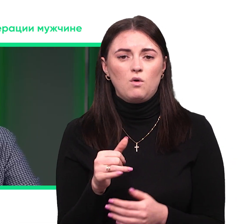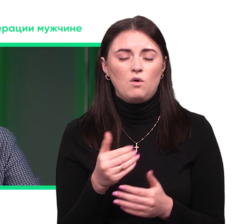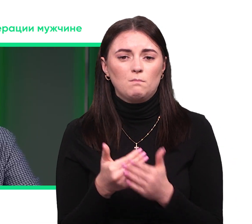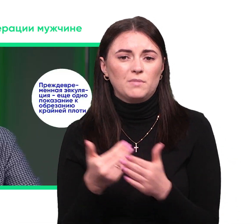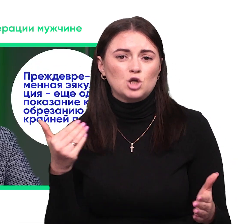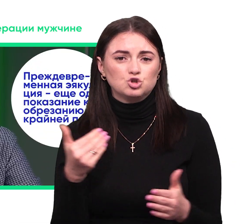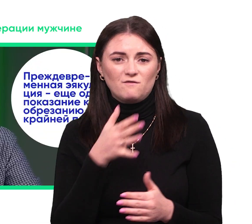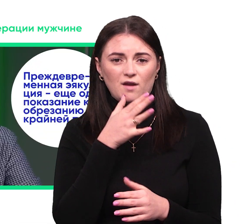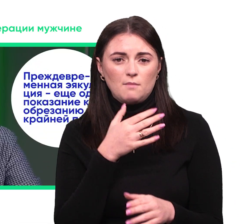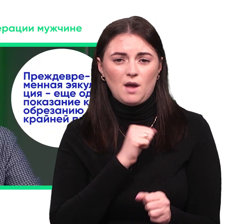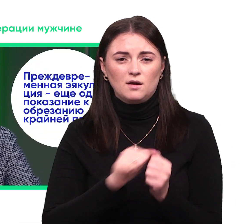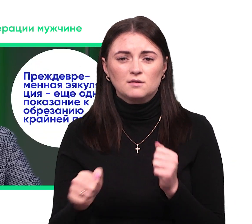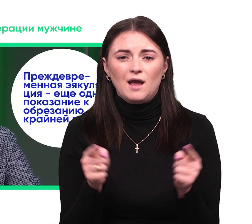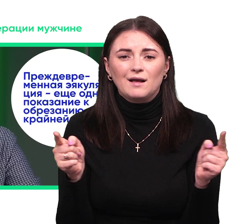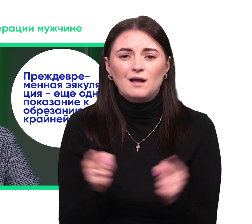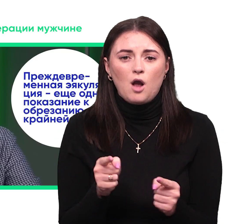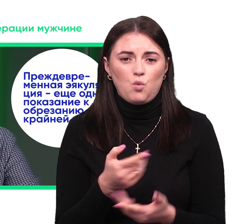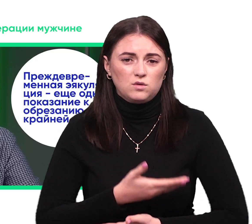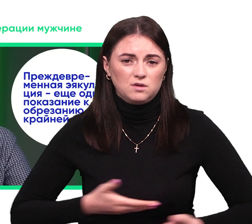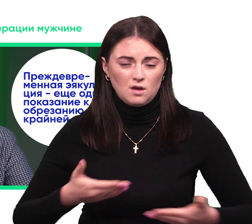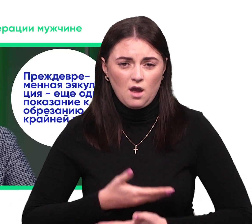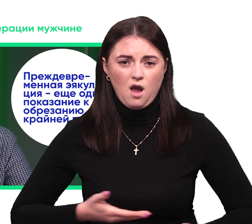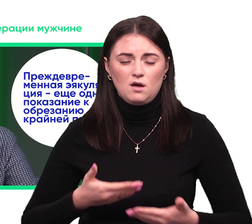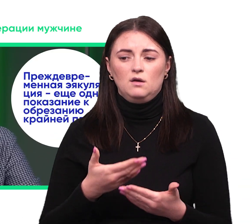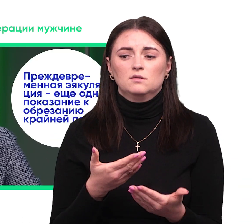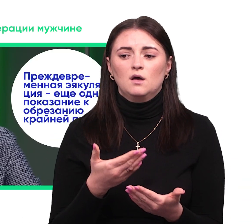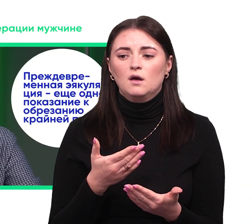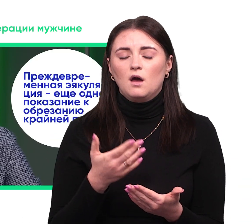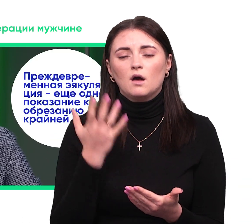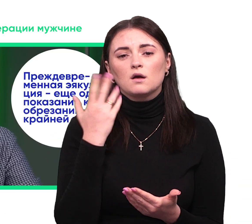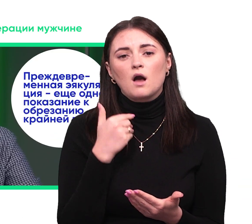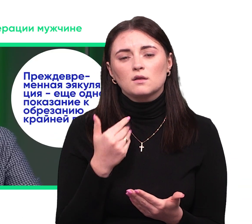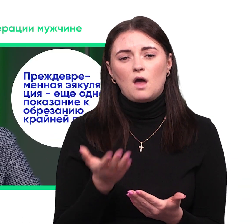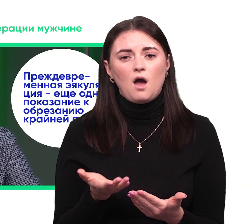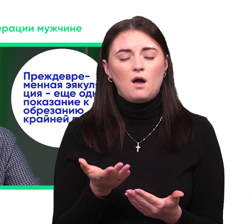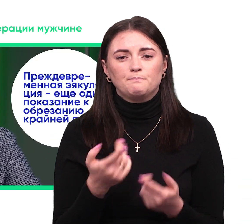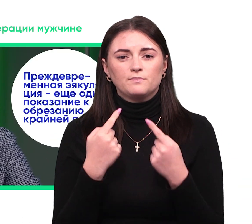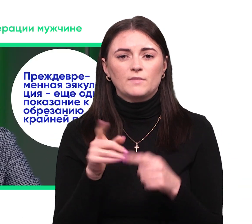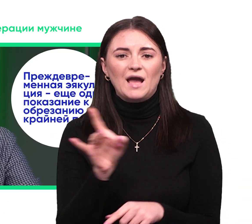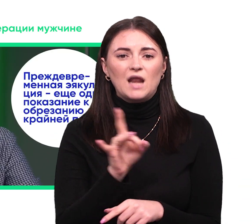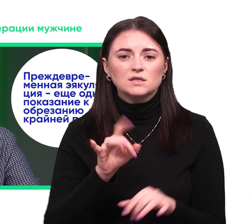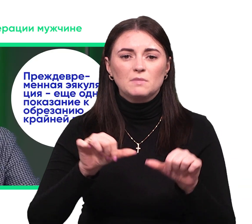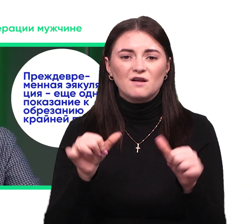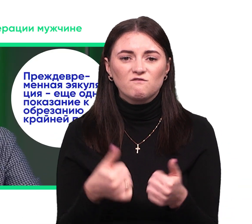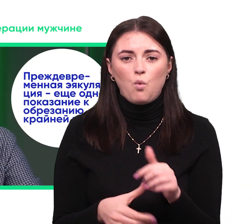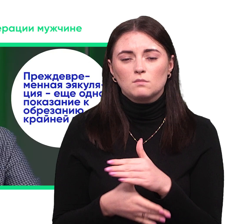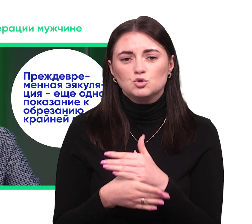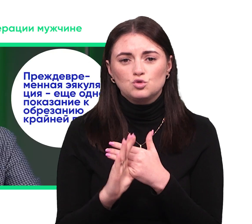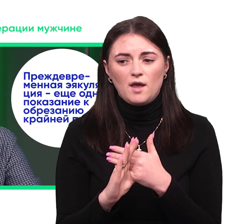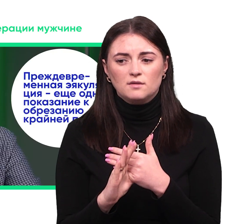эякуляция, короткий непродолжительный половой акт, когда размеры и формы полового